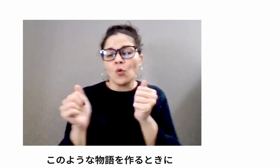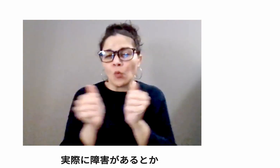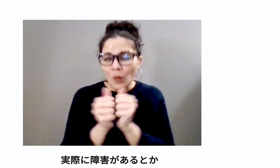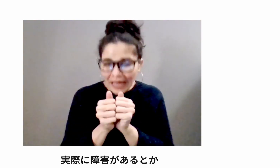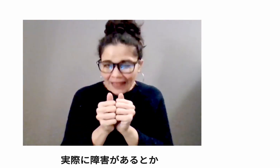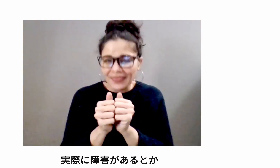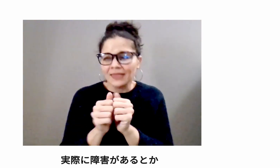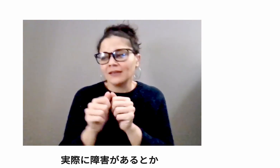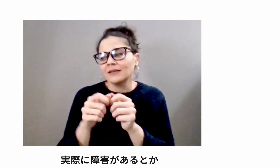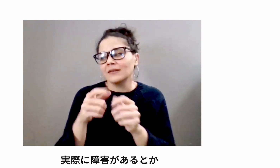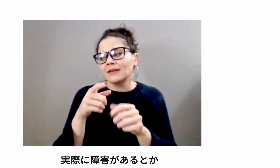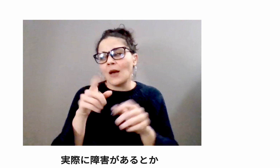実際に